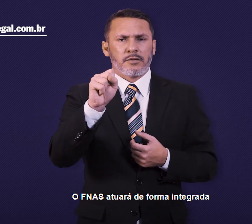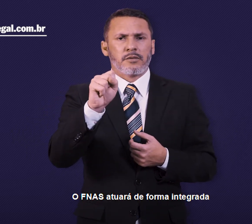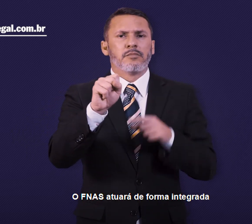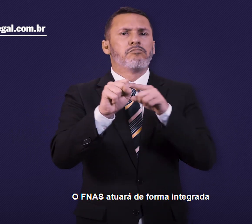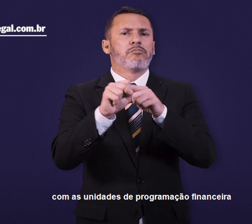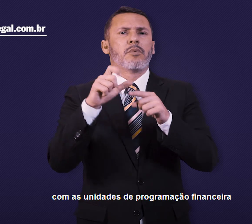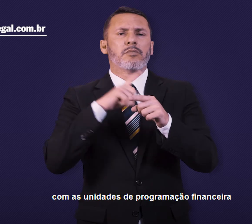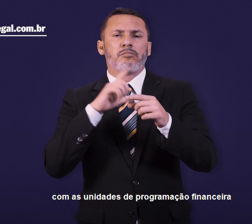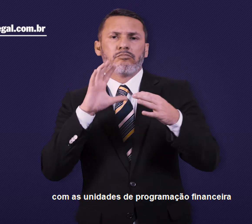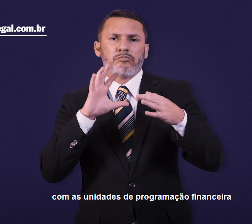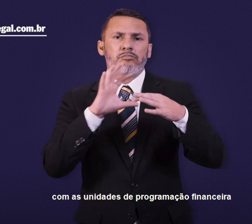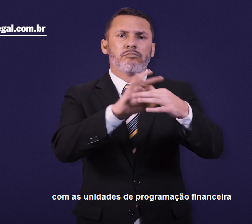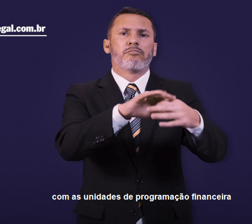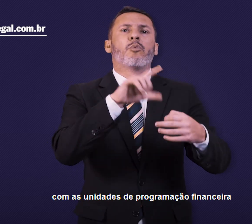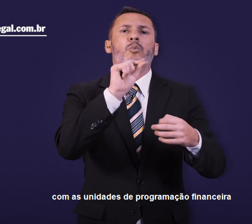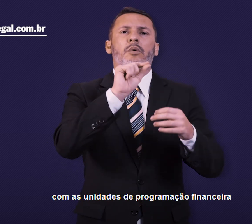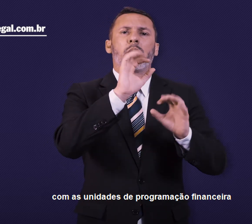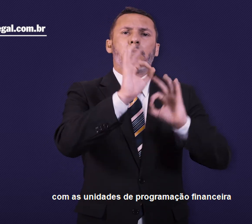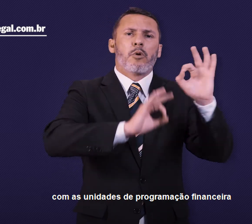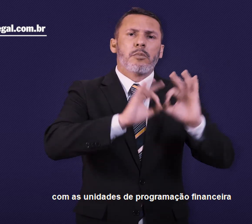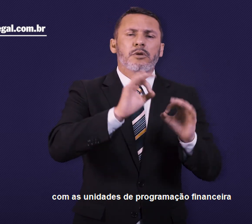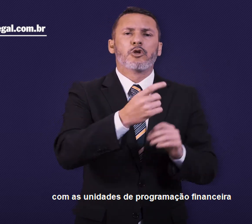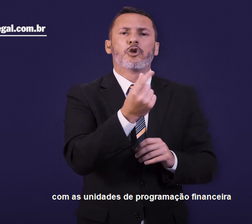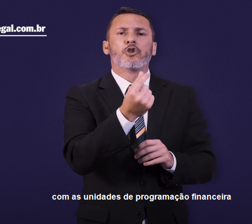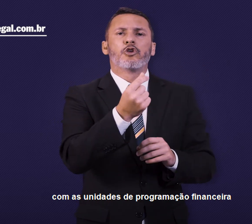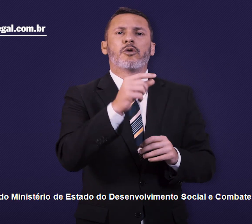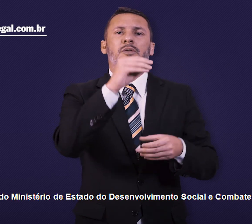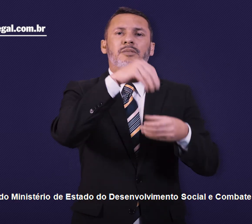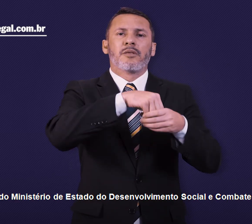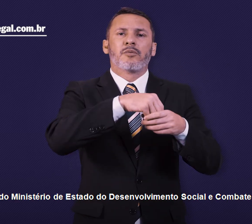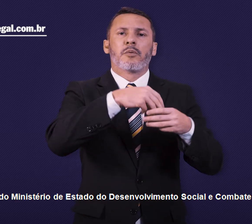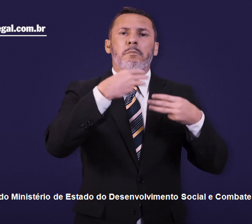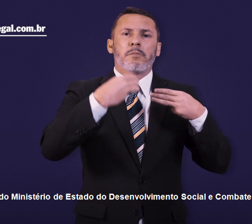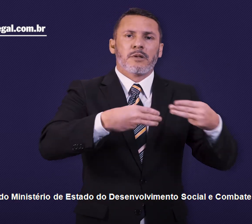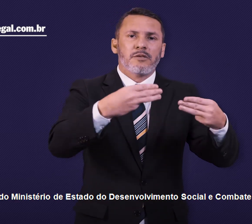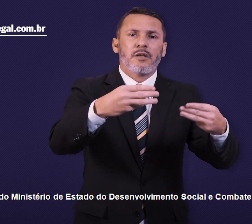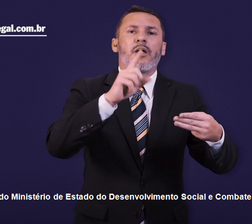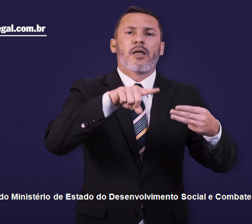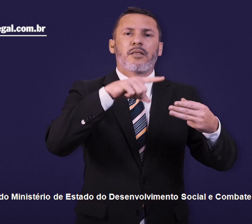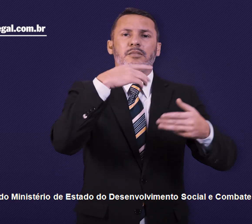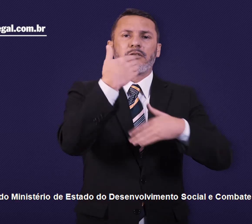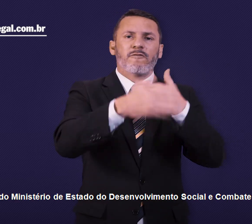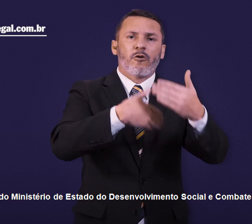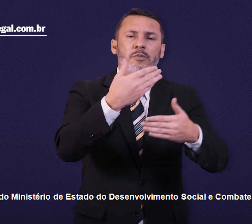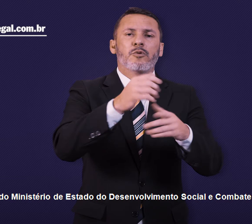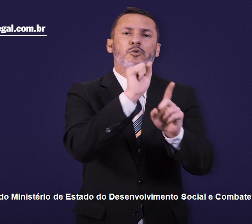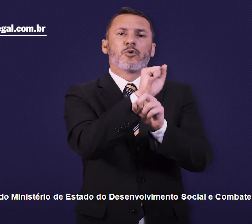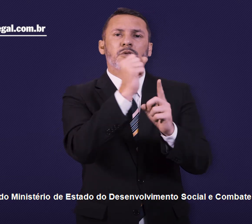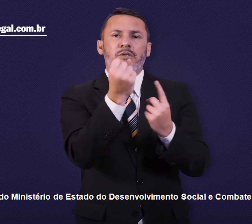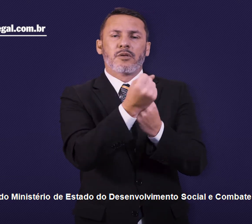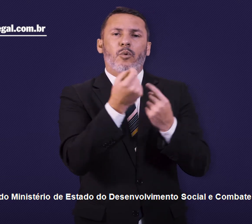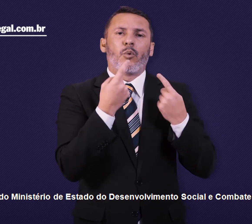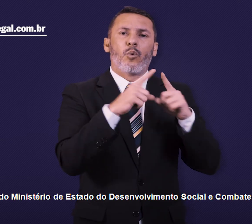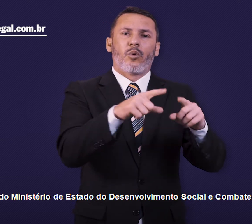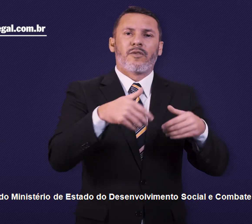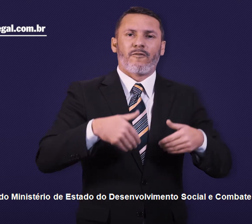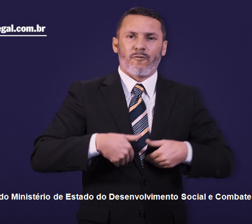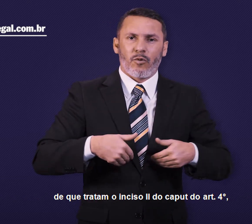integrada com as unidades de programação financeira do Ministério de Estado do Desenvolvimento Social e Combate à Fome, de